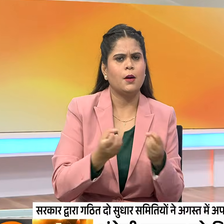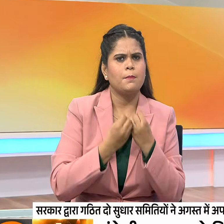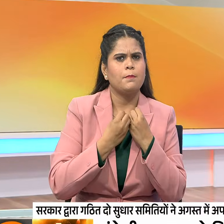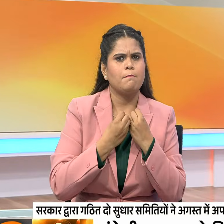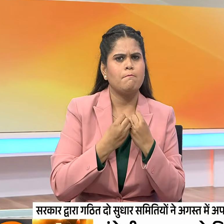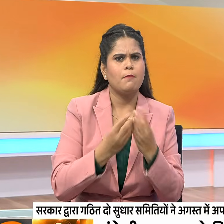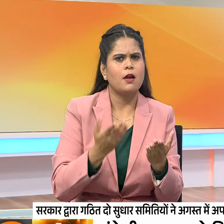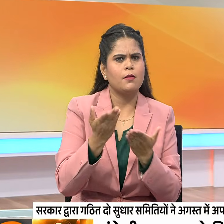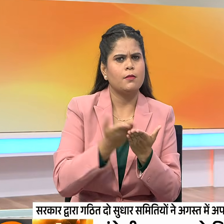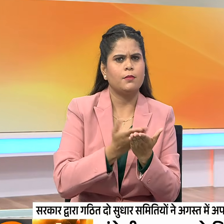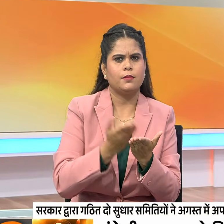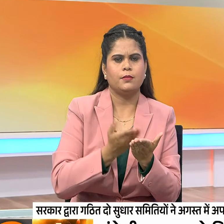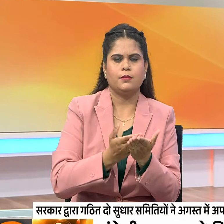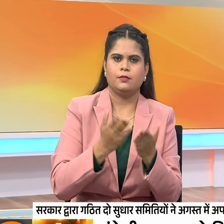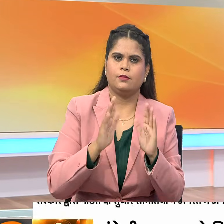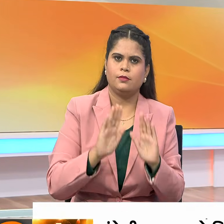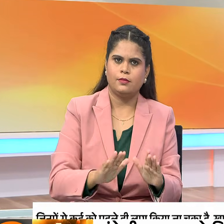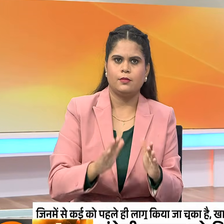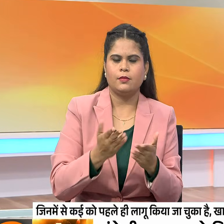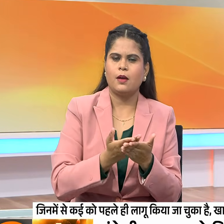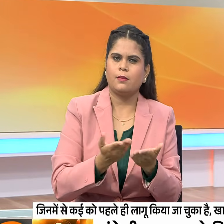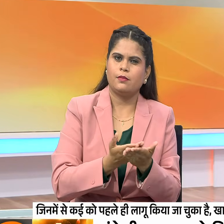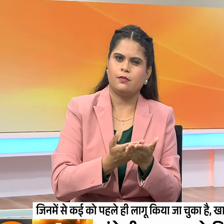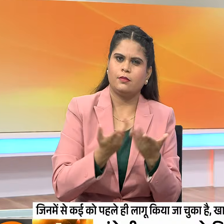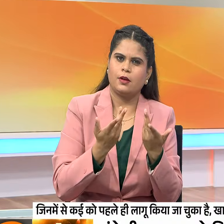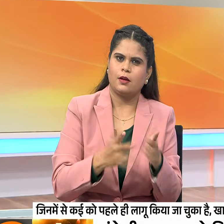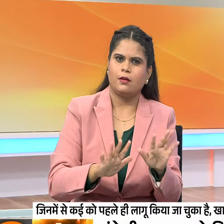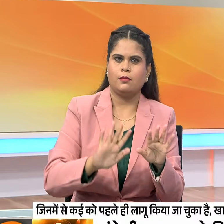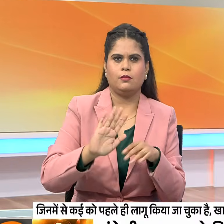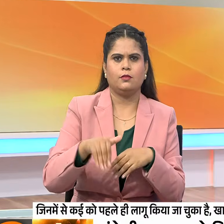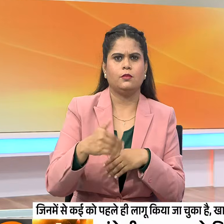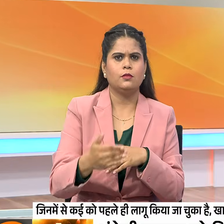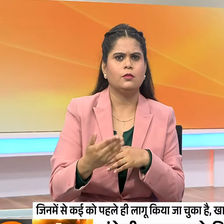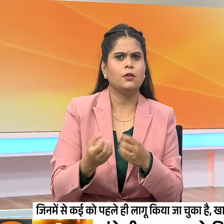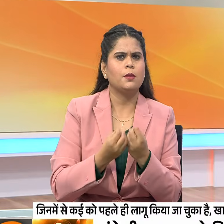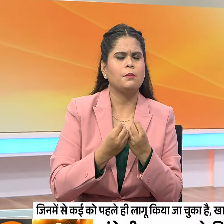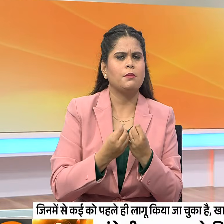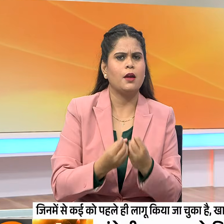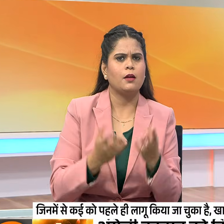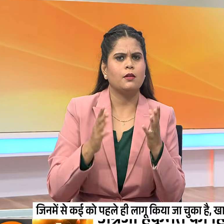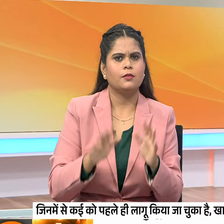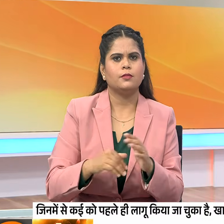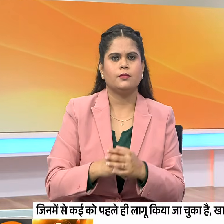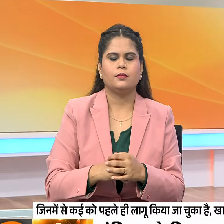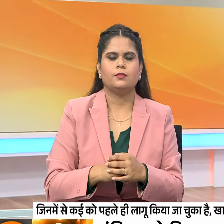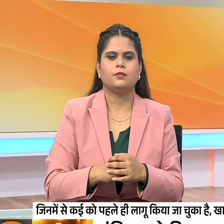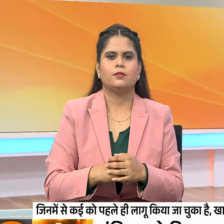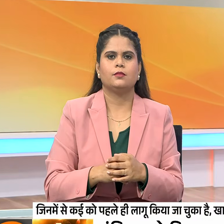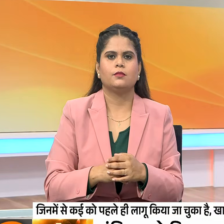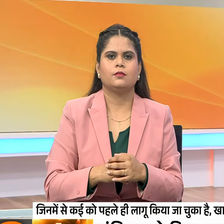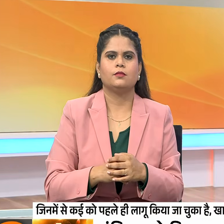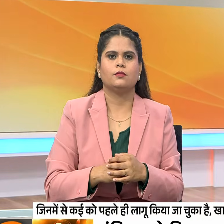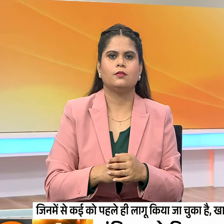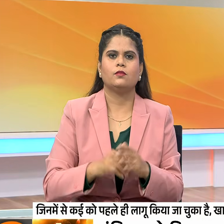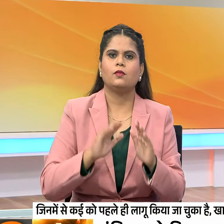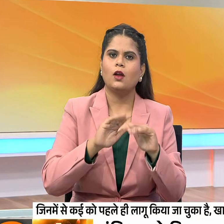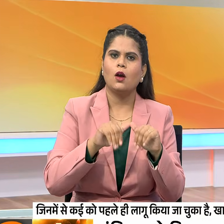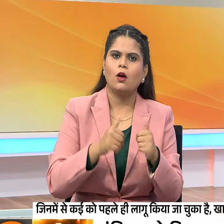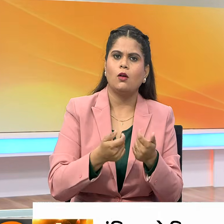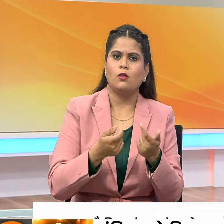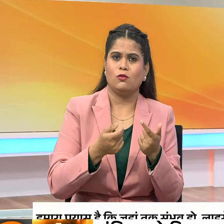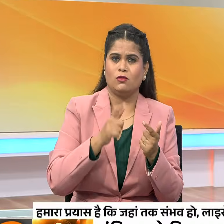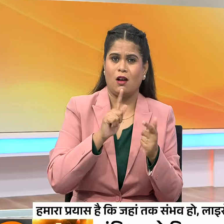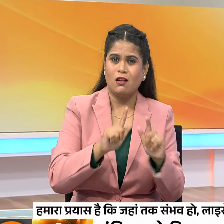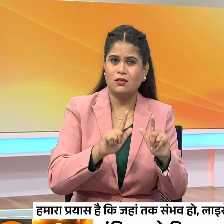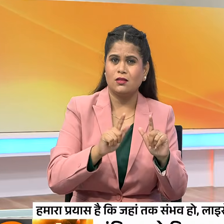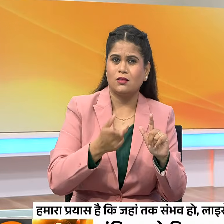which already have been implemented in terms of delicenses. What we are looking at is how to delicense or remove the license